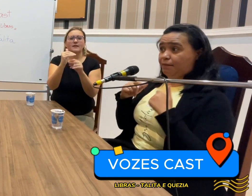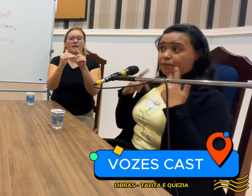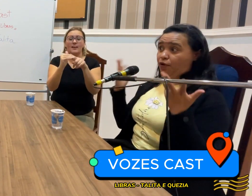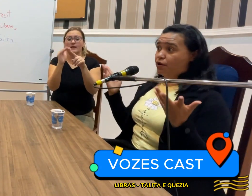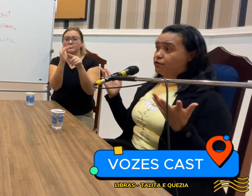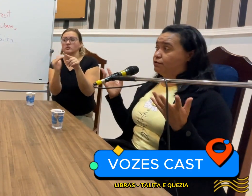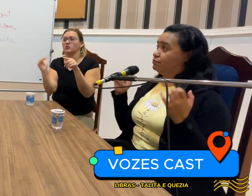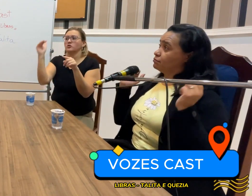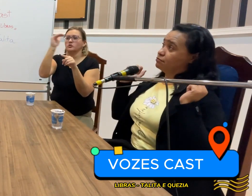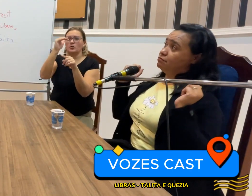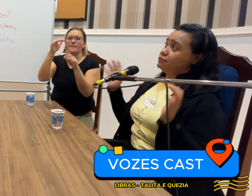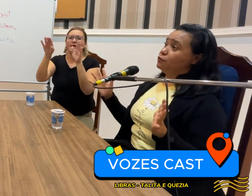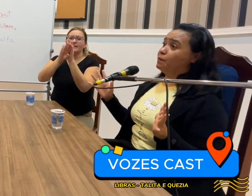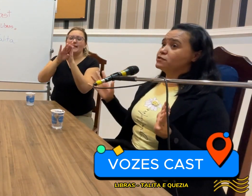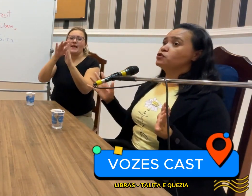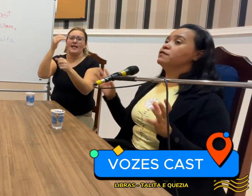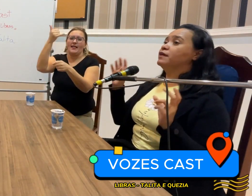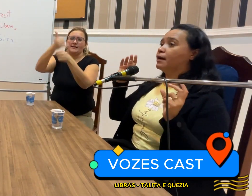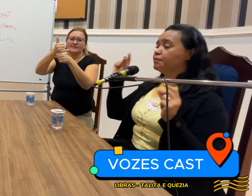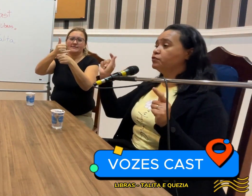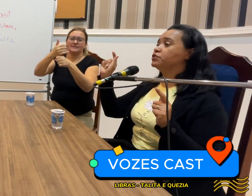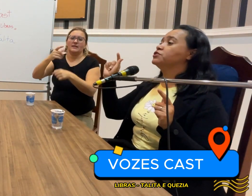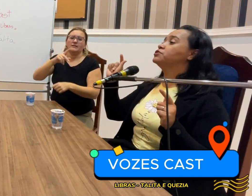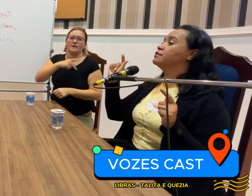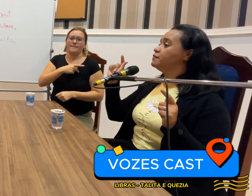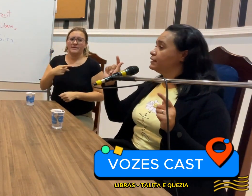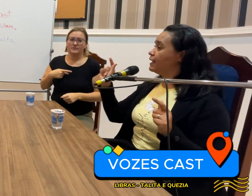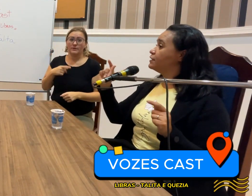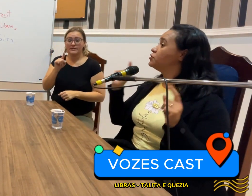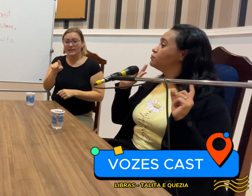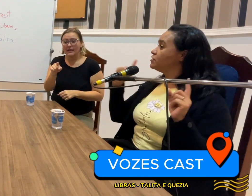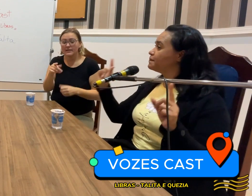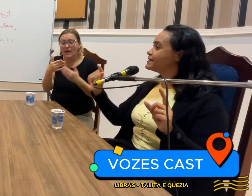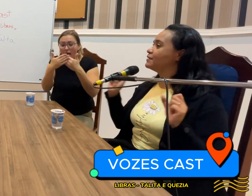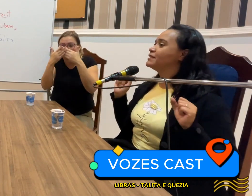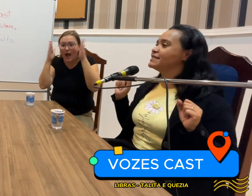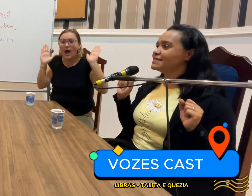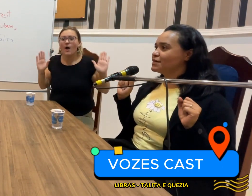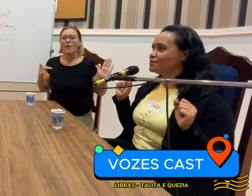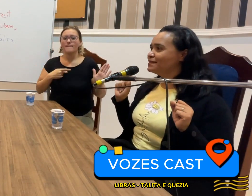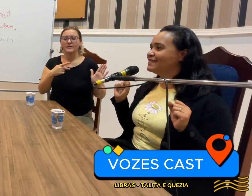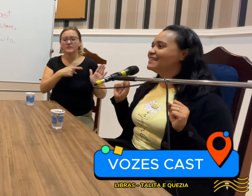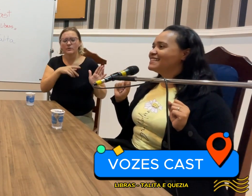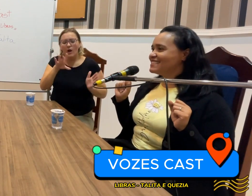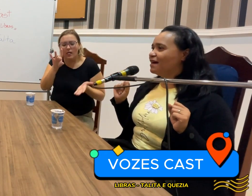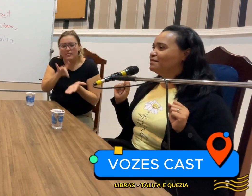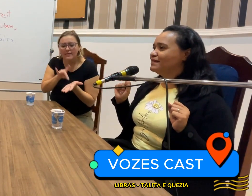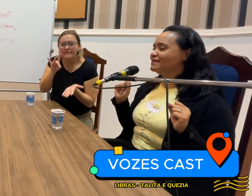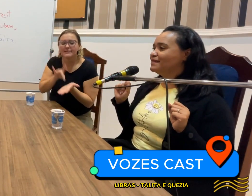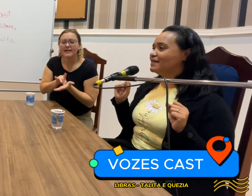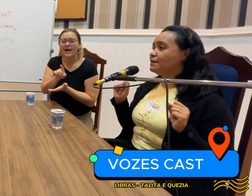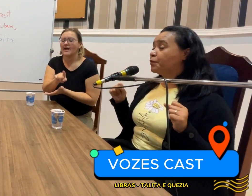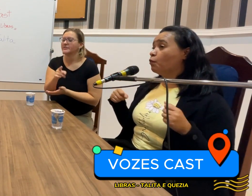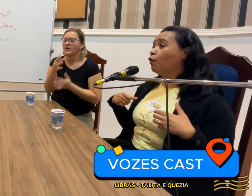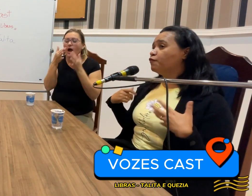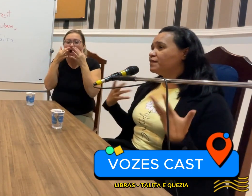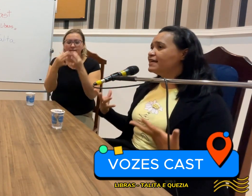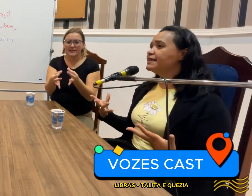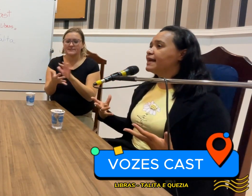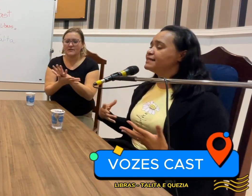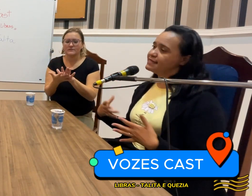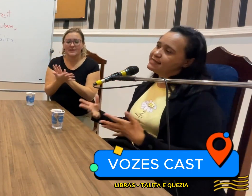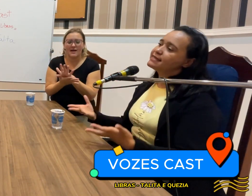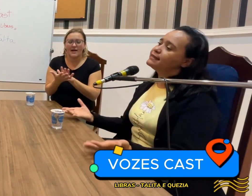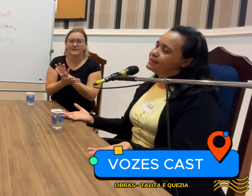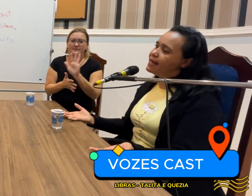E daqui a pouco... o pastor vai falar, puxa, gente, verdade, não tinha prestado atenção, sabe? Exatamente. E